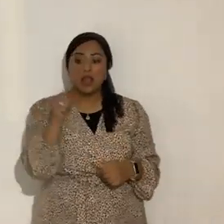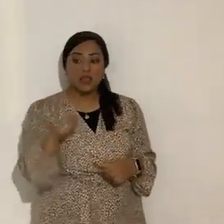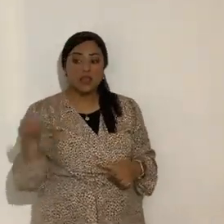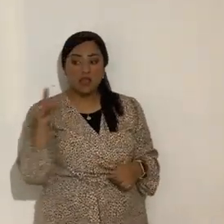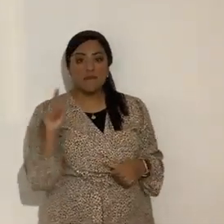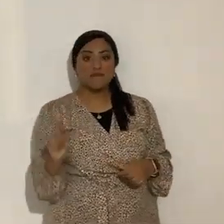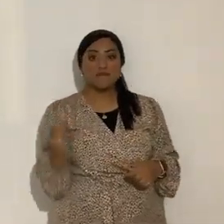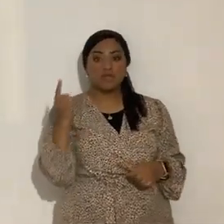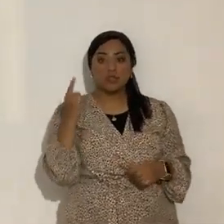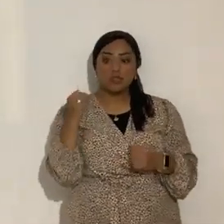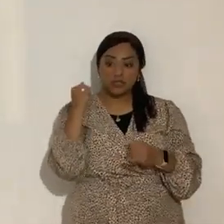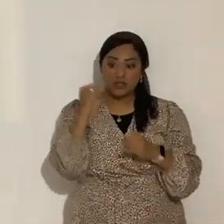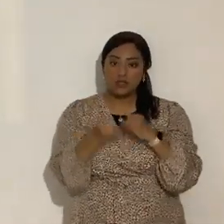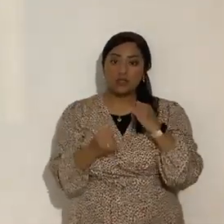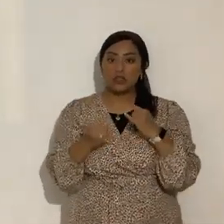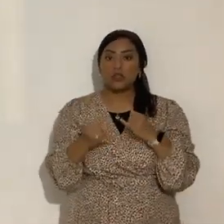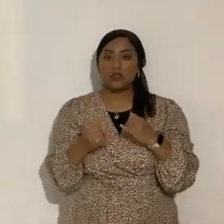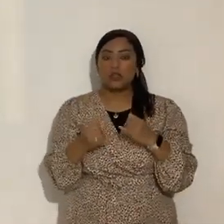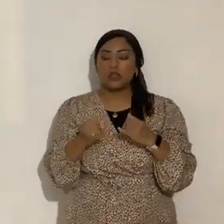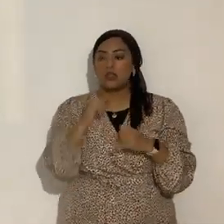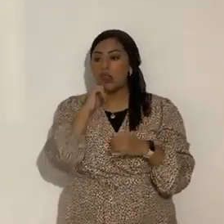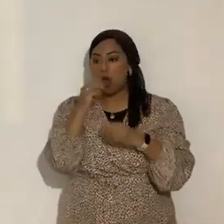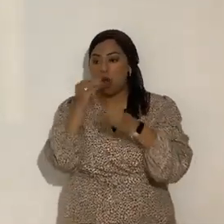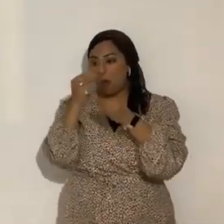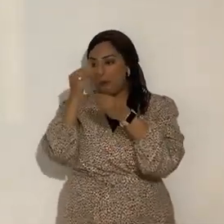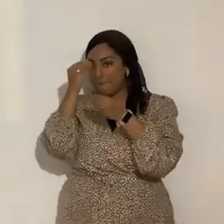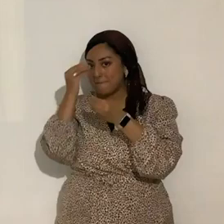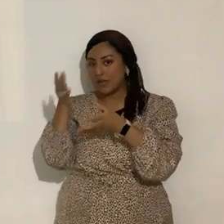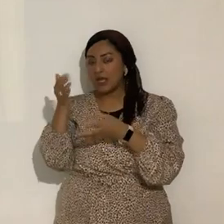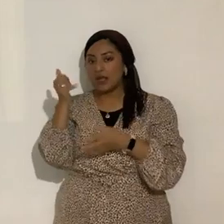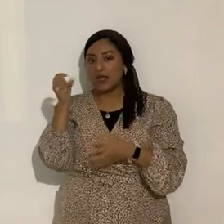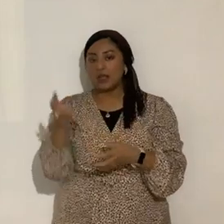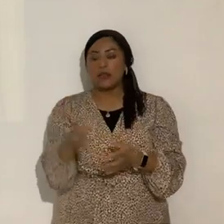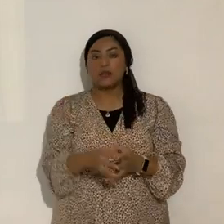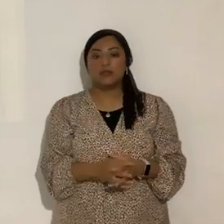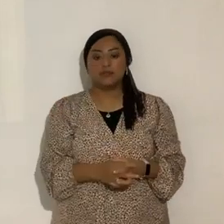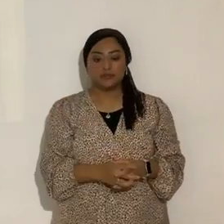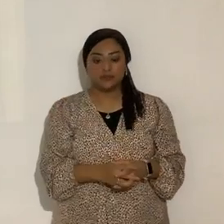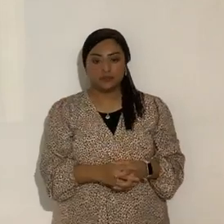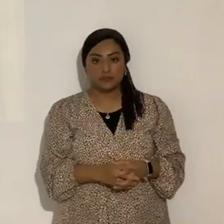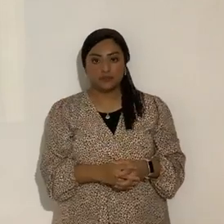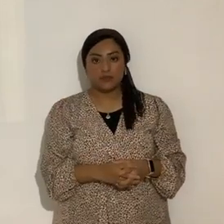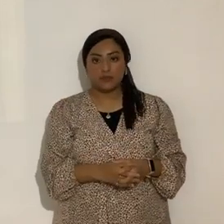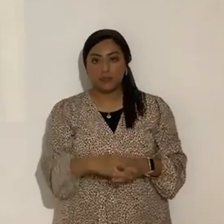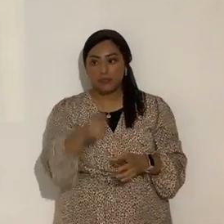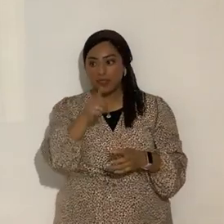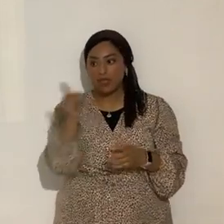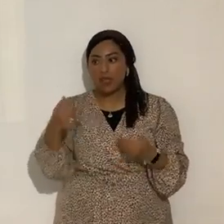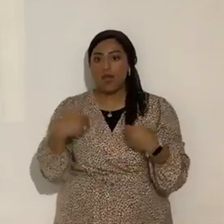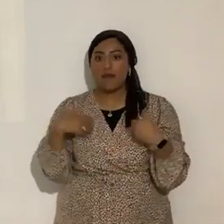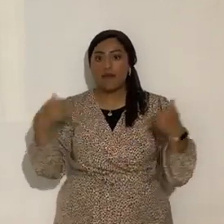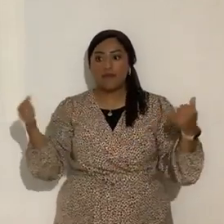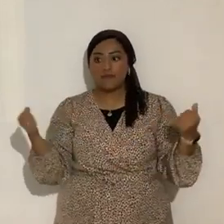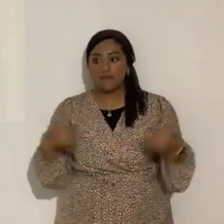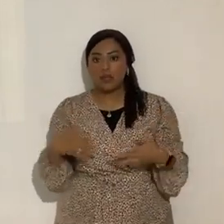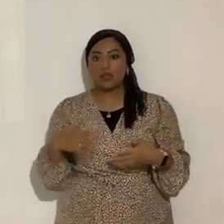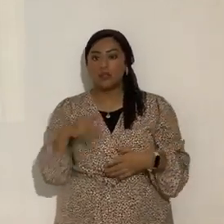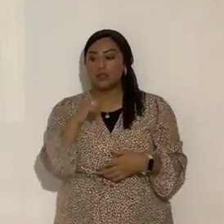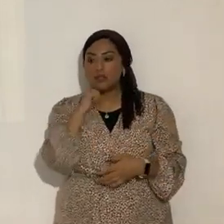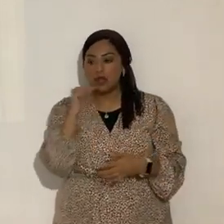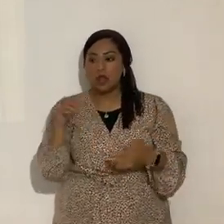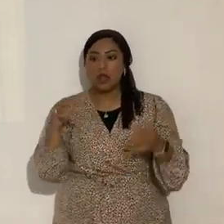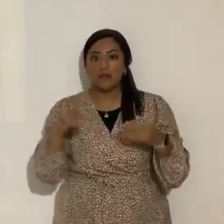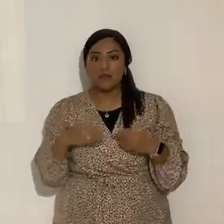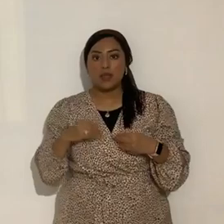los primeros que acaban negando a Yahshua. No creas que acaban negando a Yahshua por otra cosa, sino porque tienen miedo no a aceptar